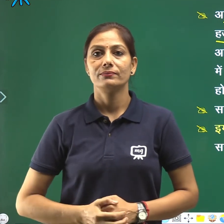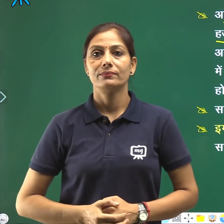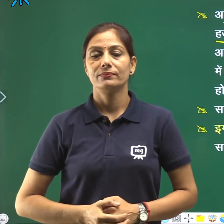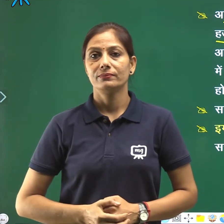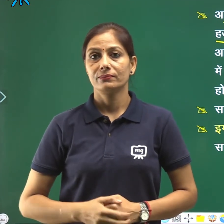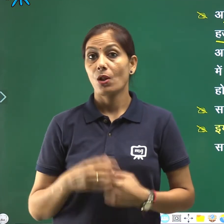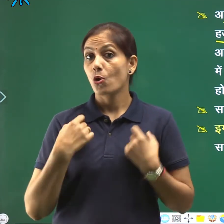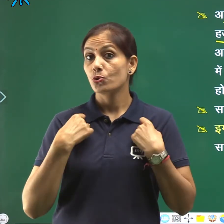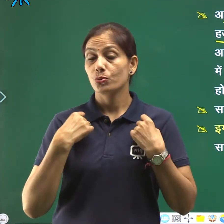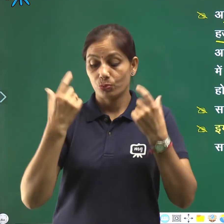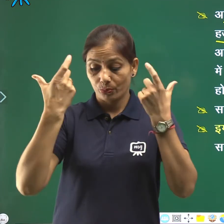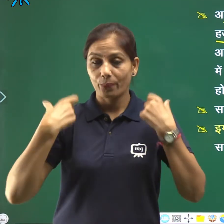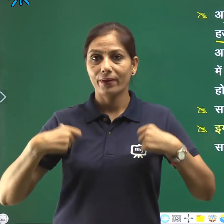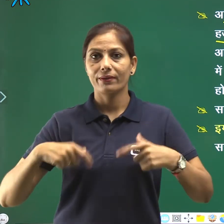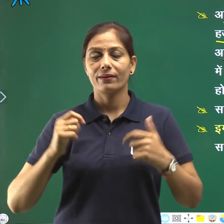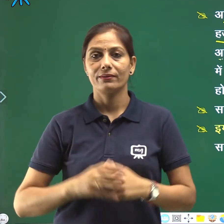सूट पहनकर